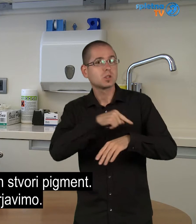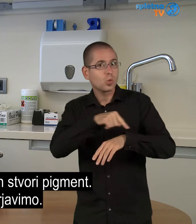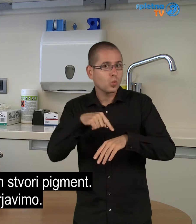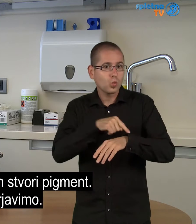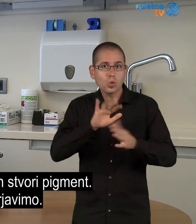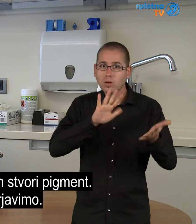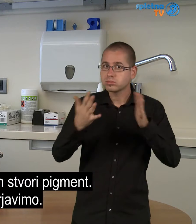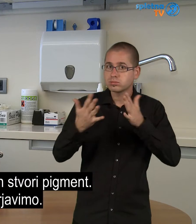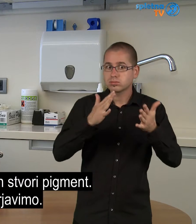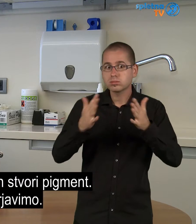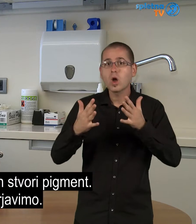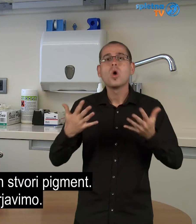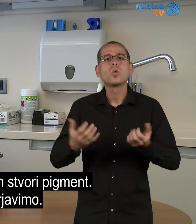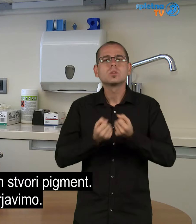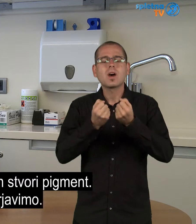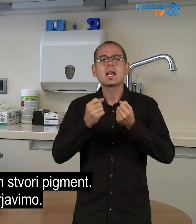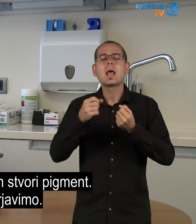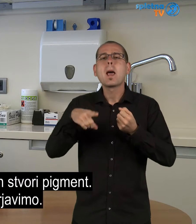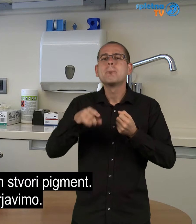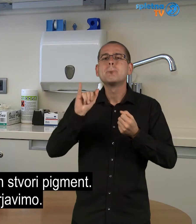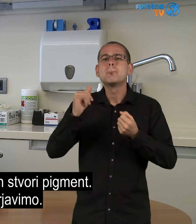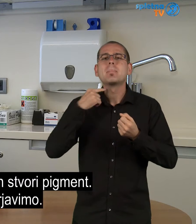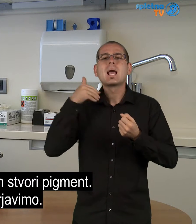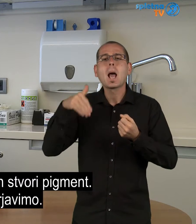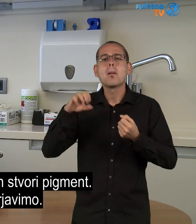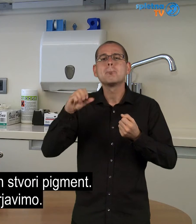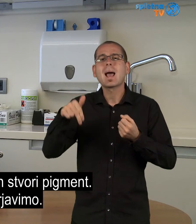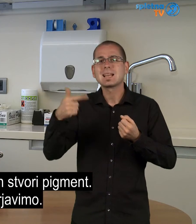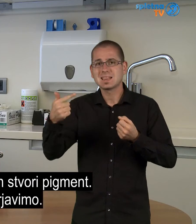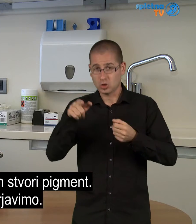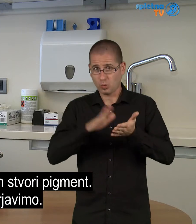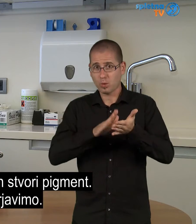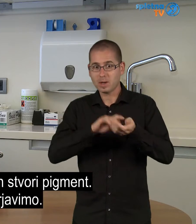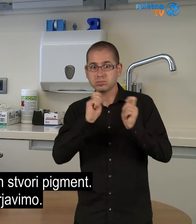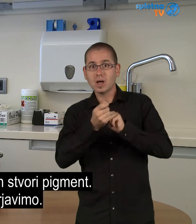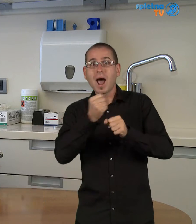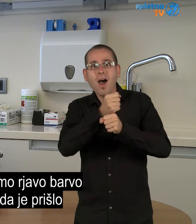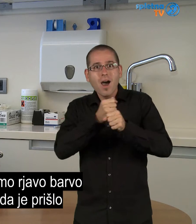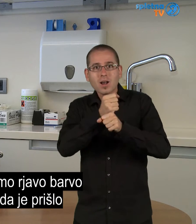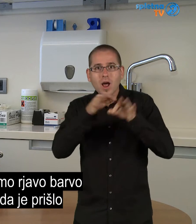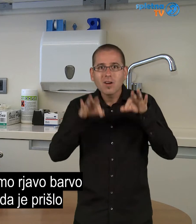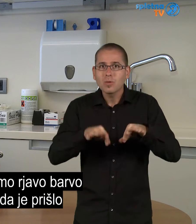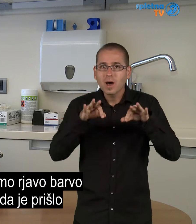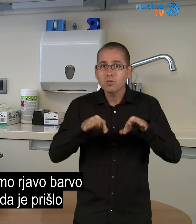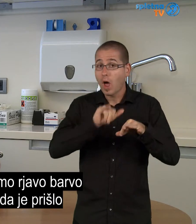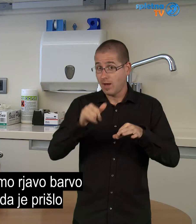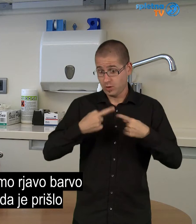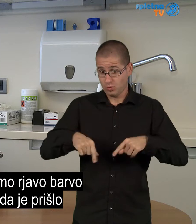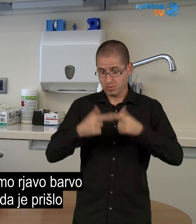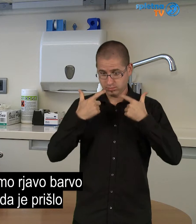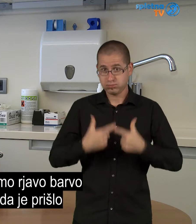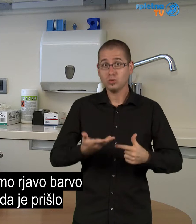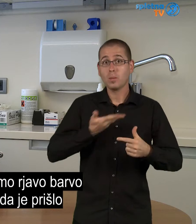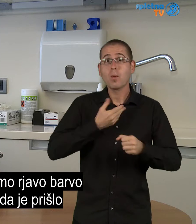24 urah stvori pigment, torej mi porjavimo. Vedno, ko mi dobimo rjavo